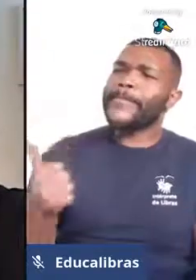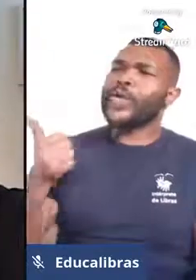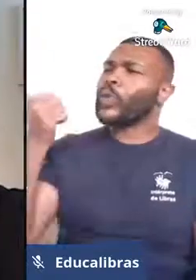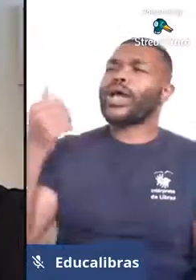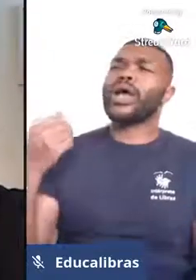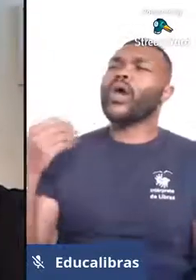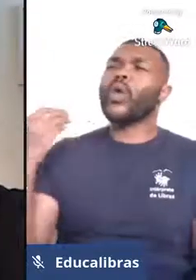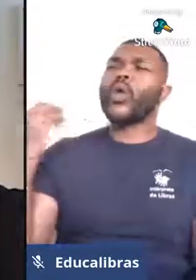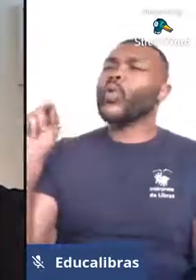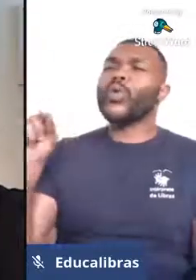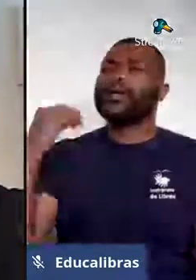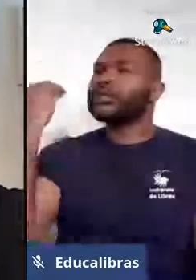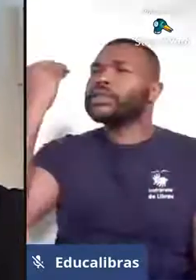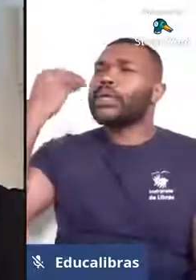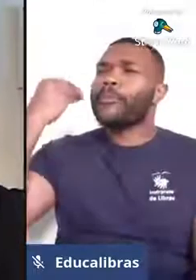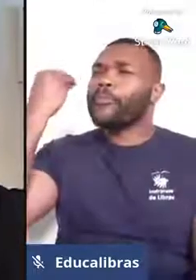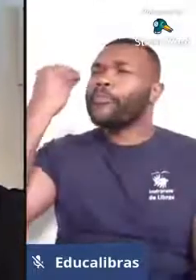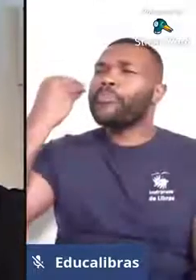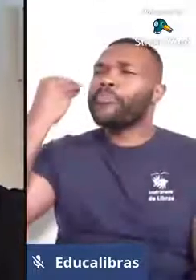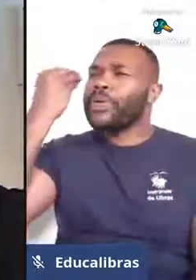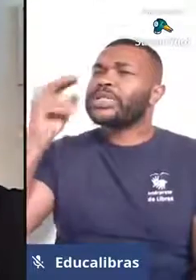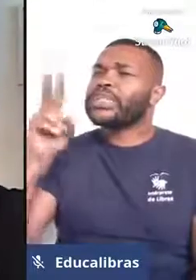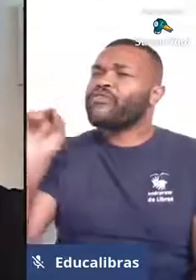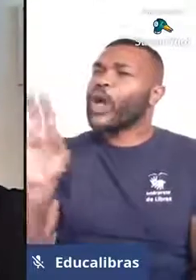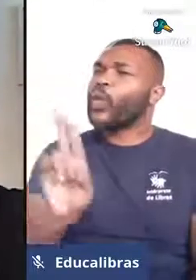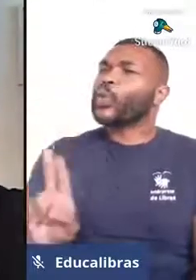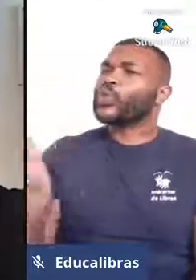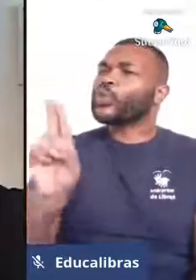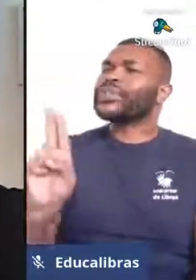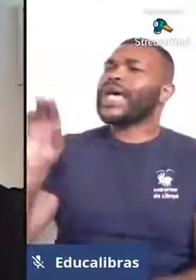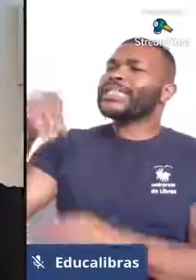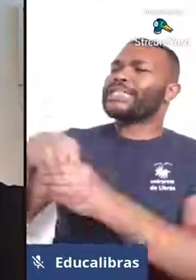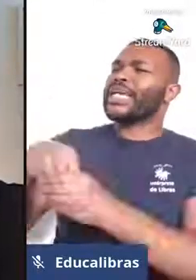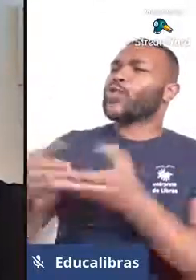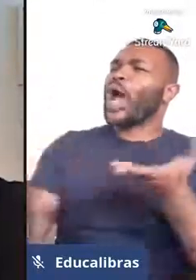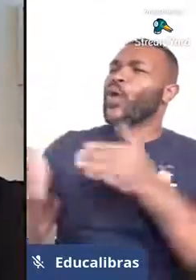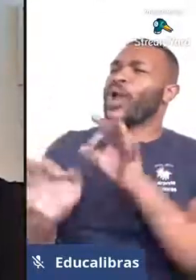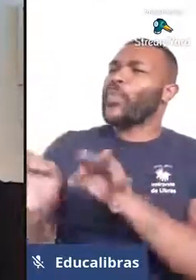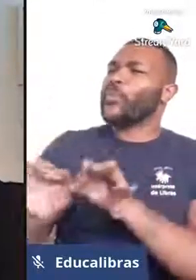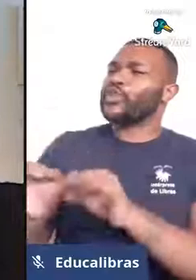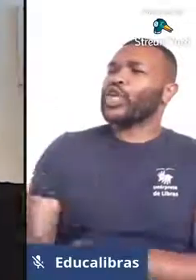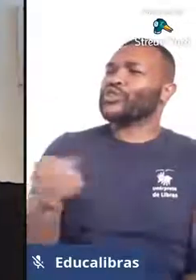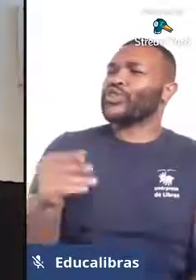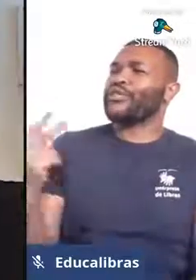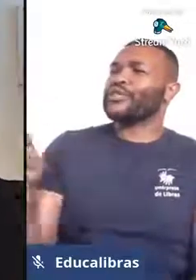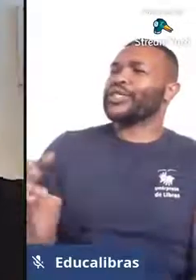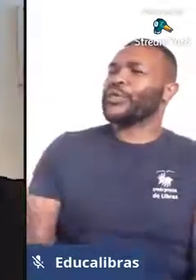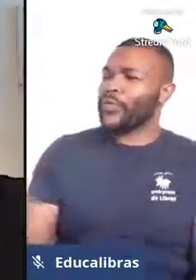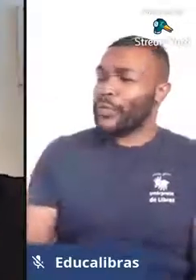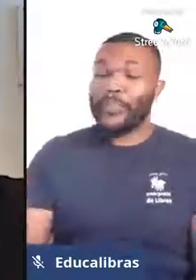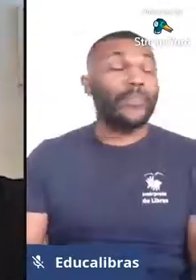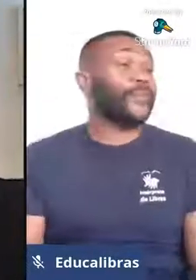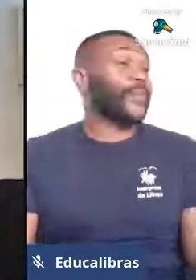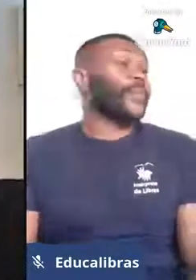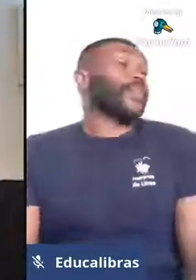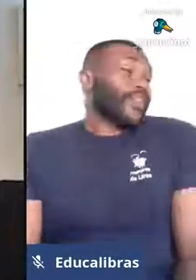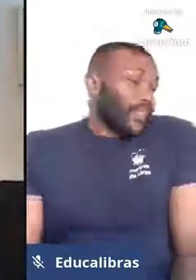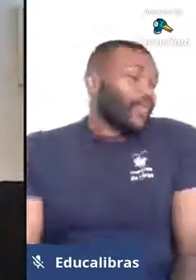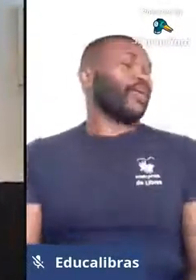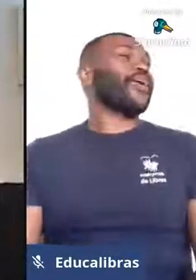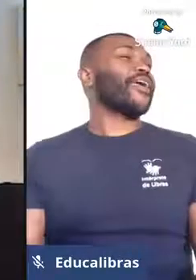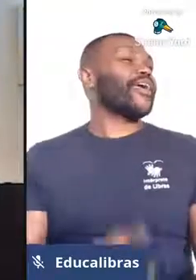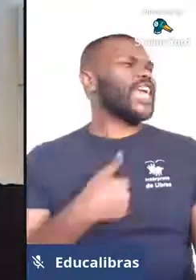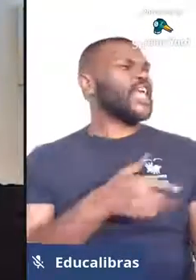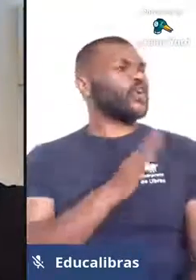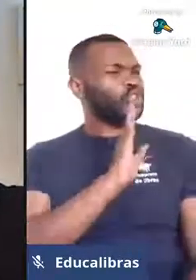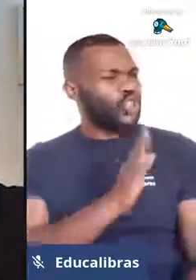né, para fazer chover lá no Japan House? Bom, eu acho que, como eu falei, você falou